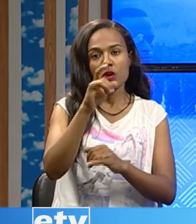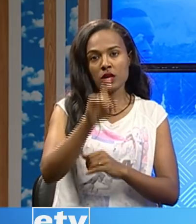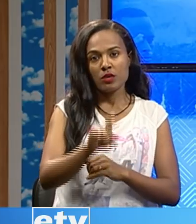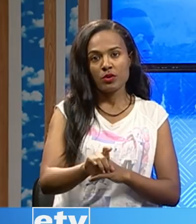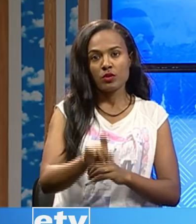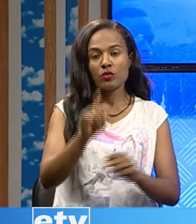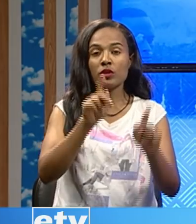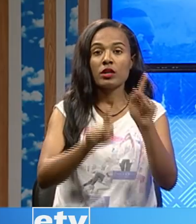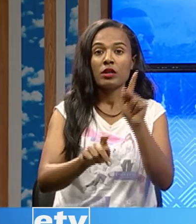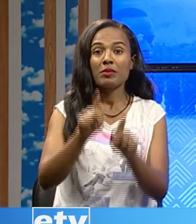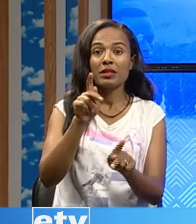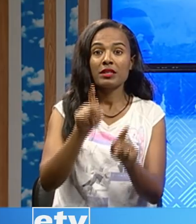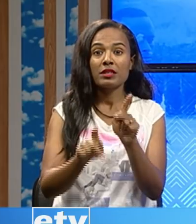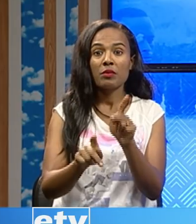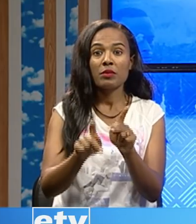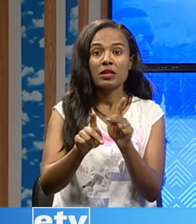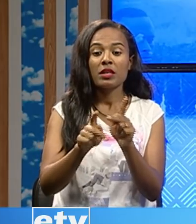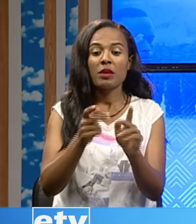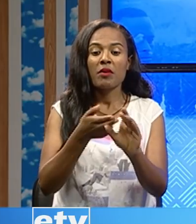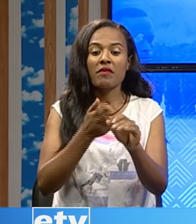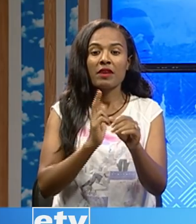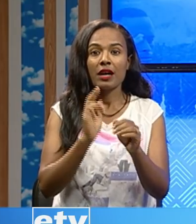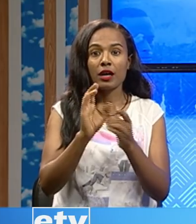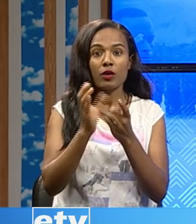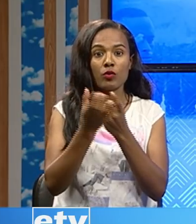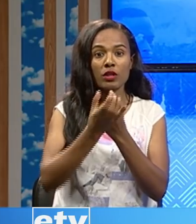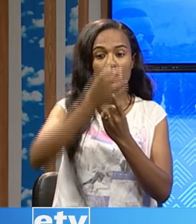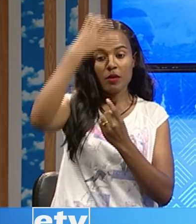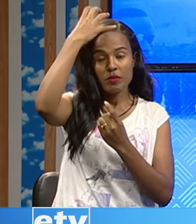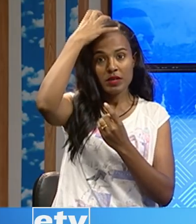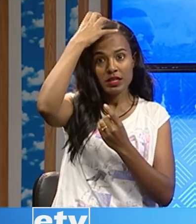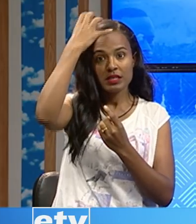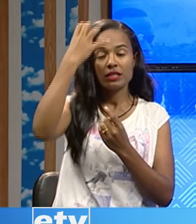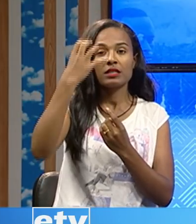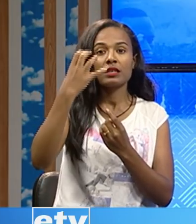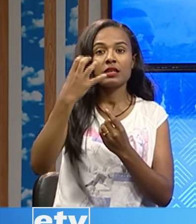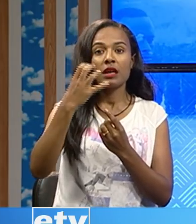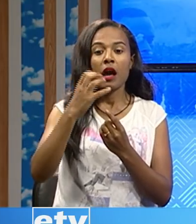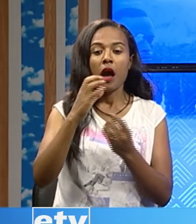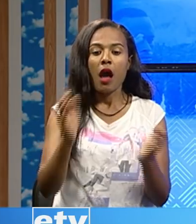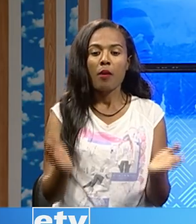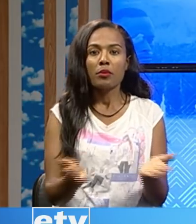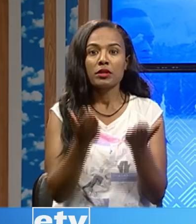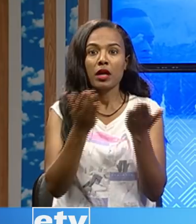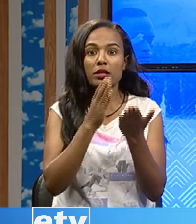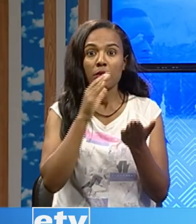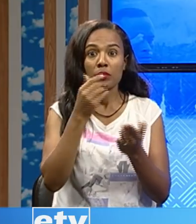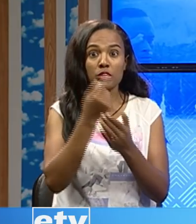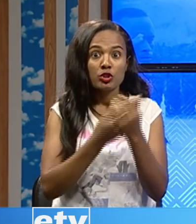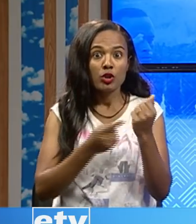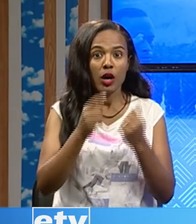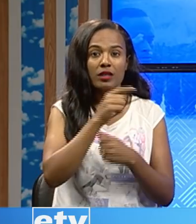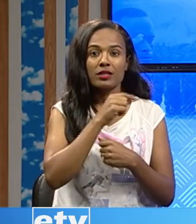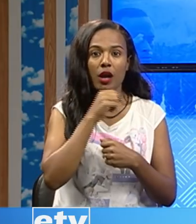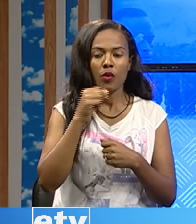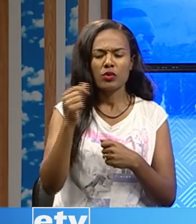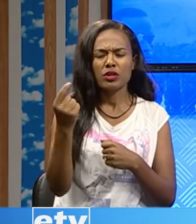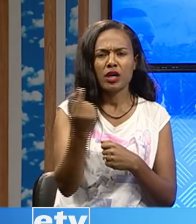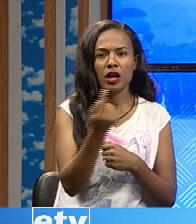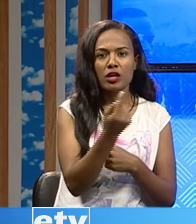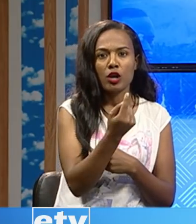ስለዚህ የህብረተሰብን የመፈናቀል ሁኔታ መንግስት አያበረታታም ብቻ ሳይሆን